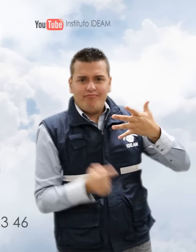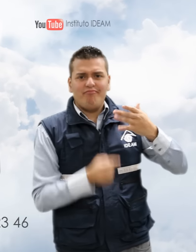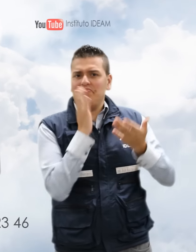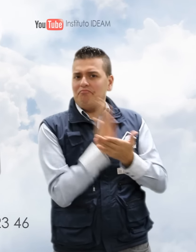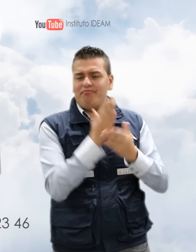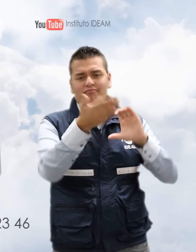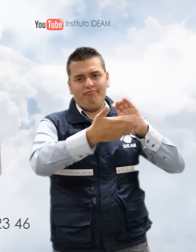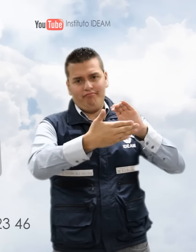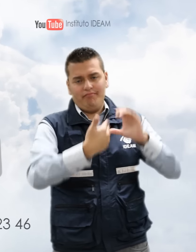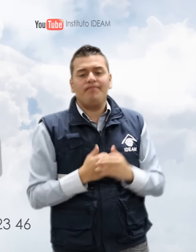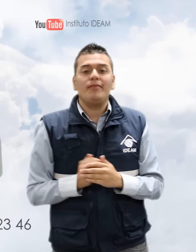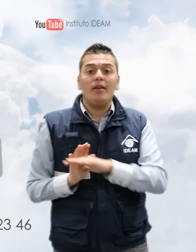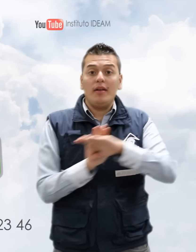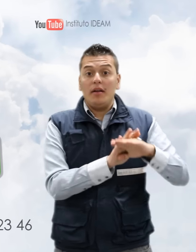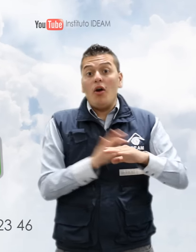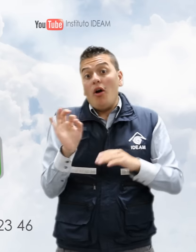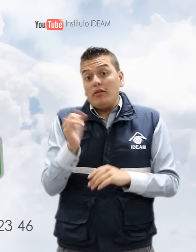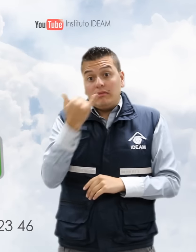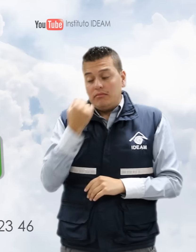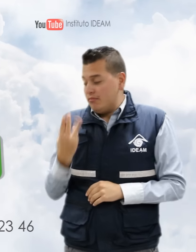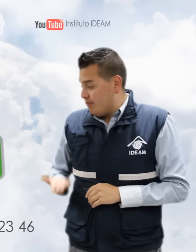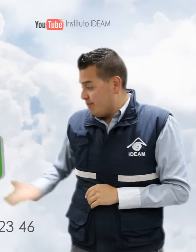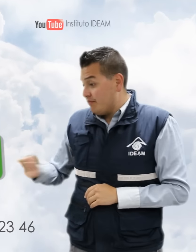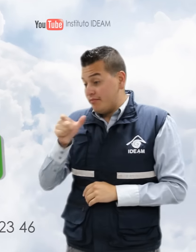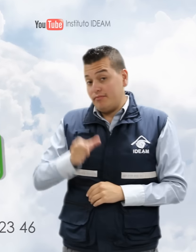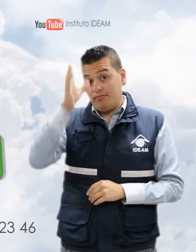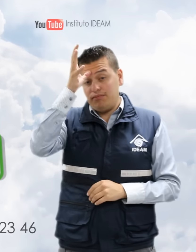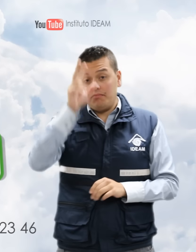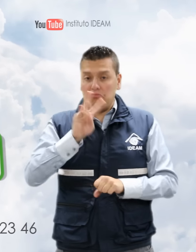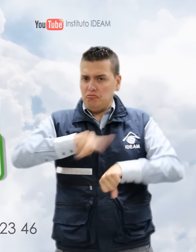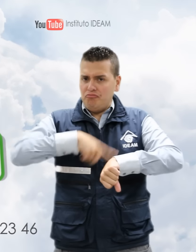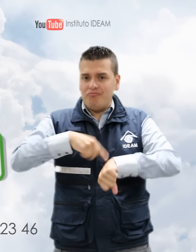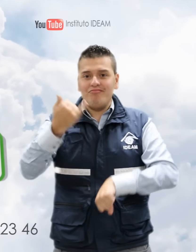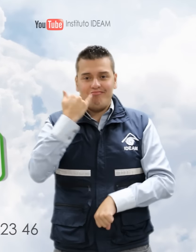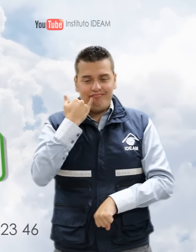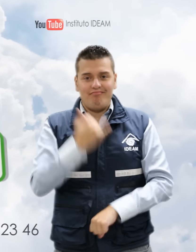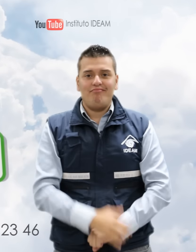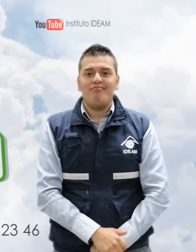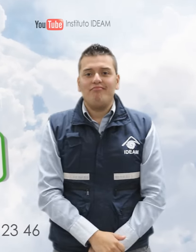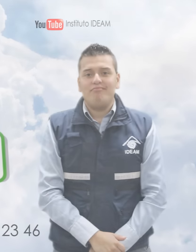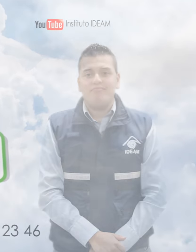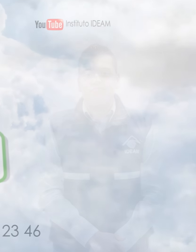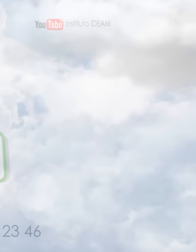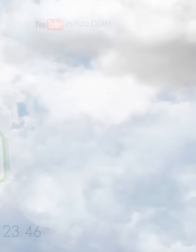y alertas o comunicarse al teléfono que aparece en pantalla con el metrólogo de turno las 24 horas del día.